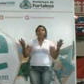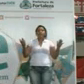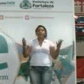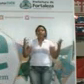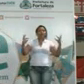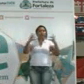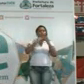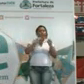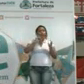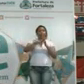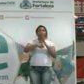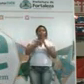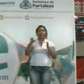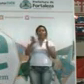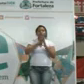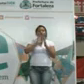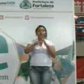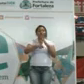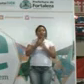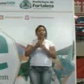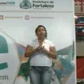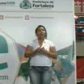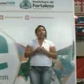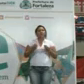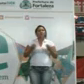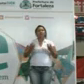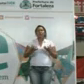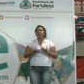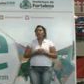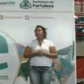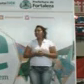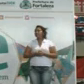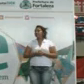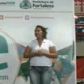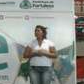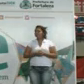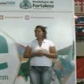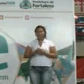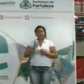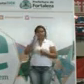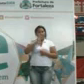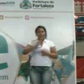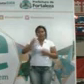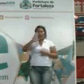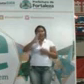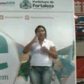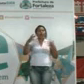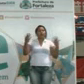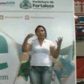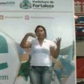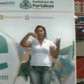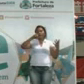tudo chega atrasado. Você não conhece não esse lugar? A Europa toda já é